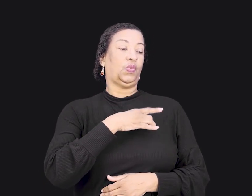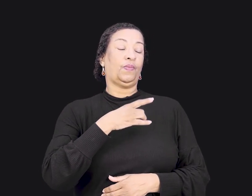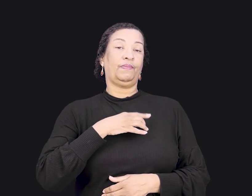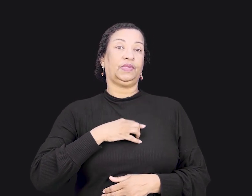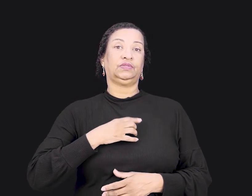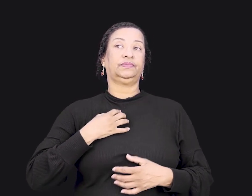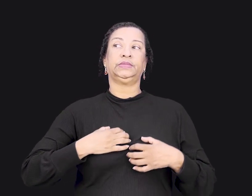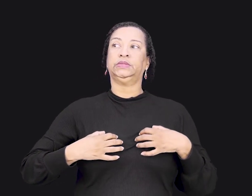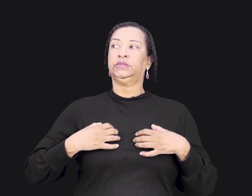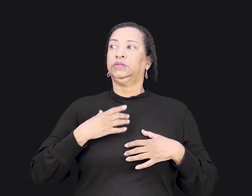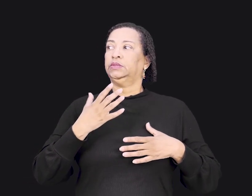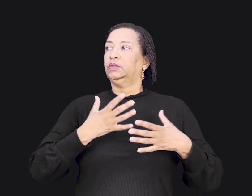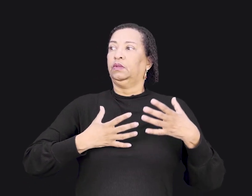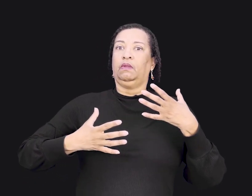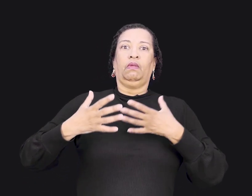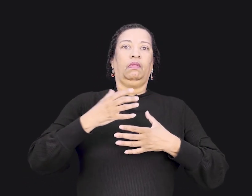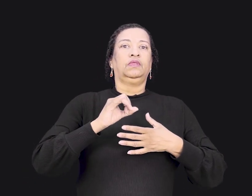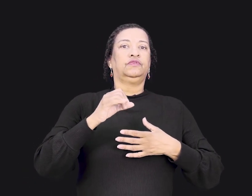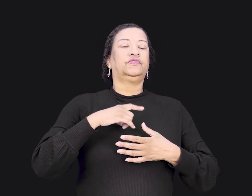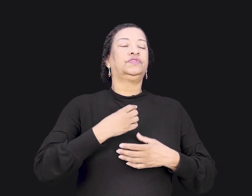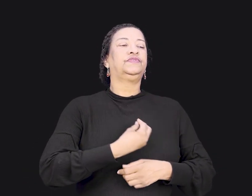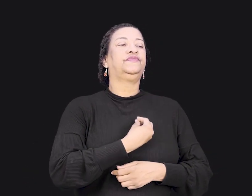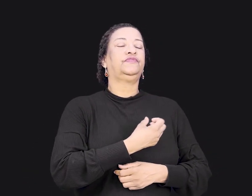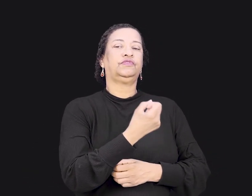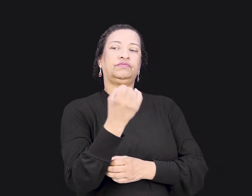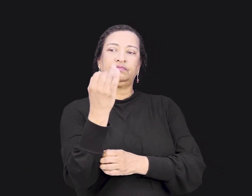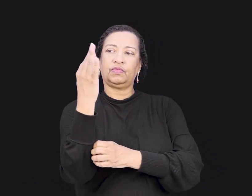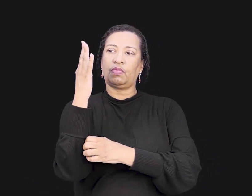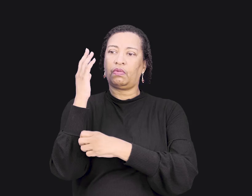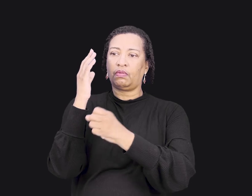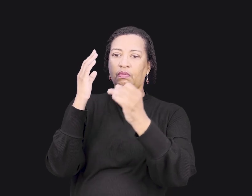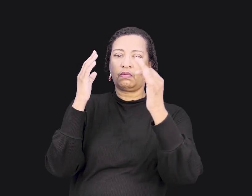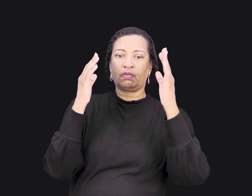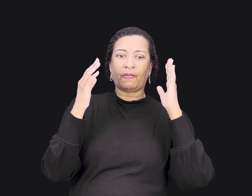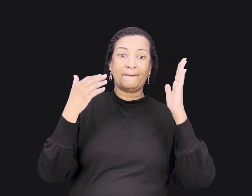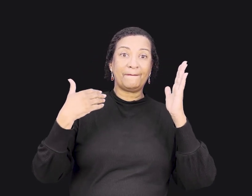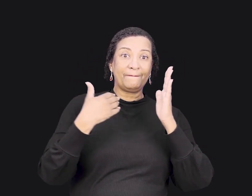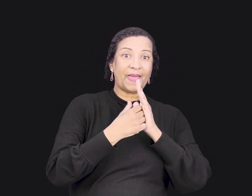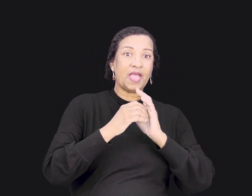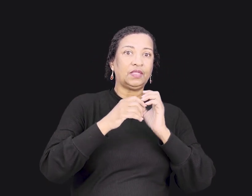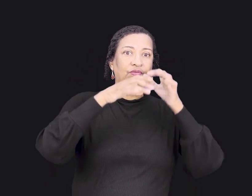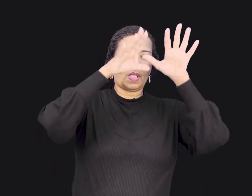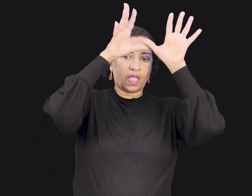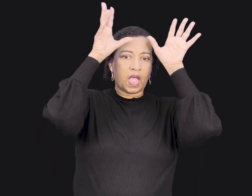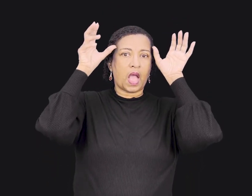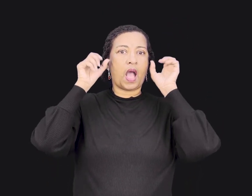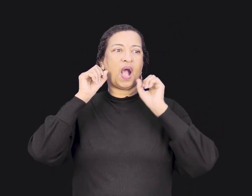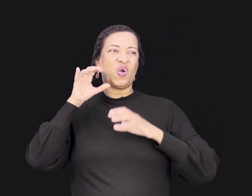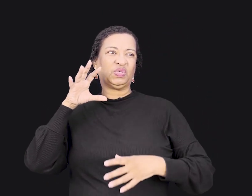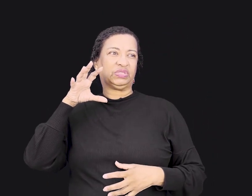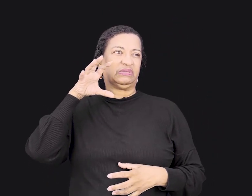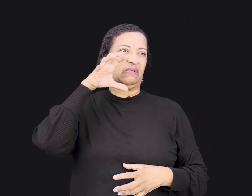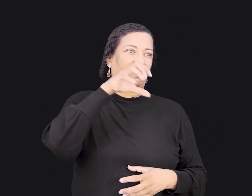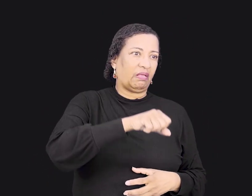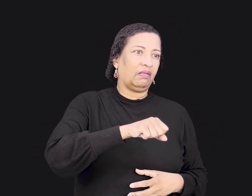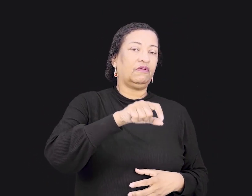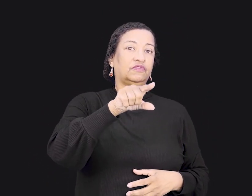Se você estivesse numa floresta, prestes a ser atacado por uma onça, você estaria com medo, mas isso seria